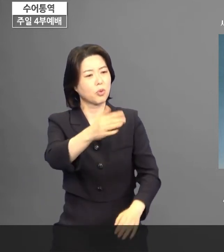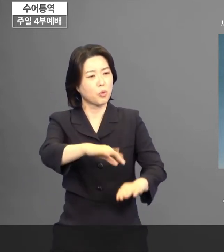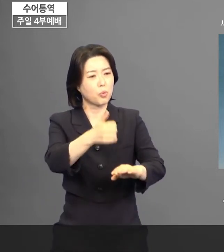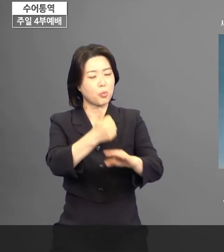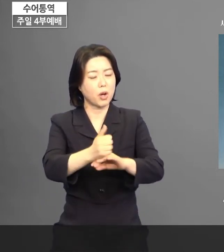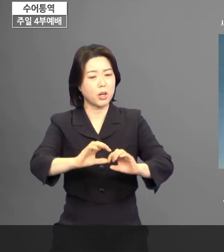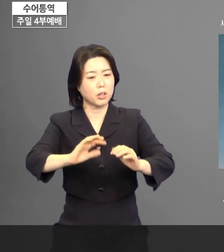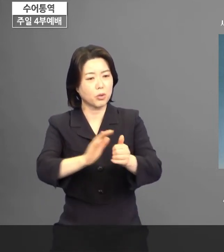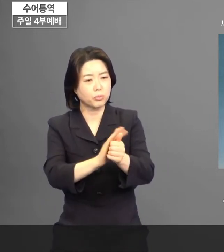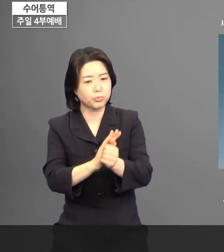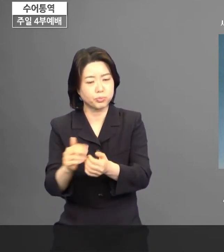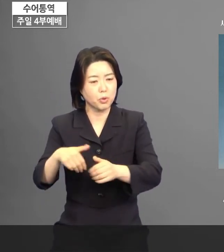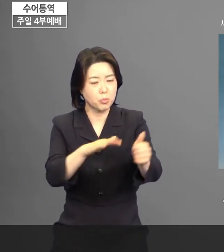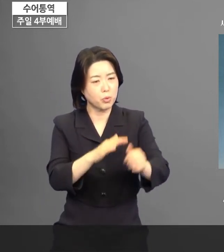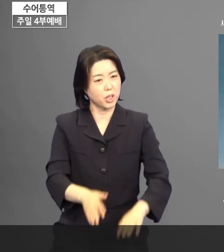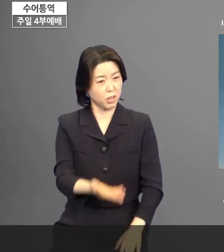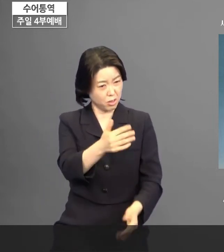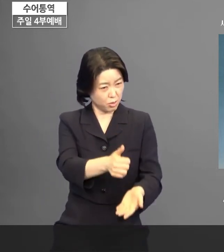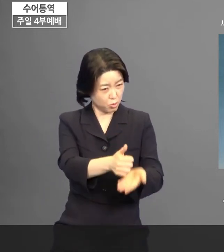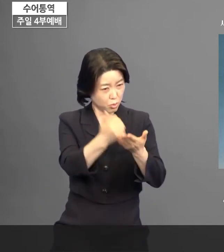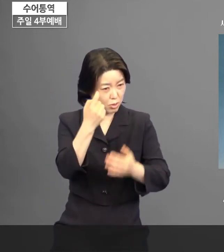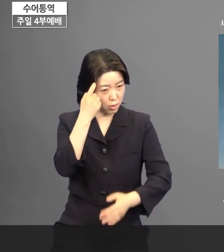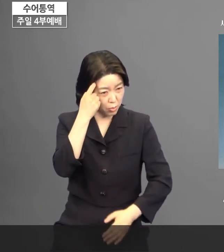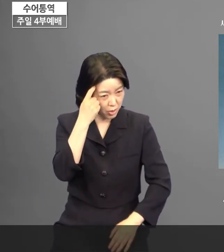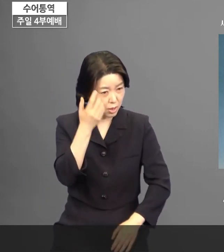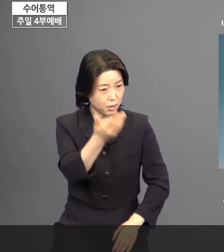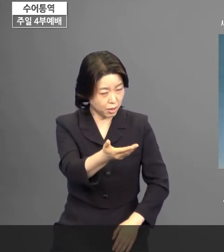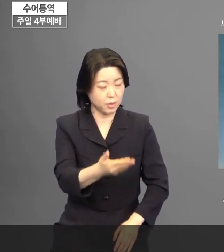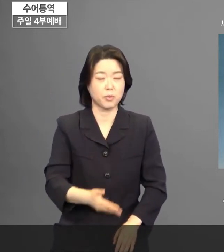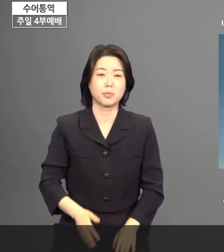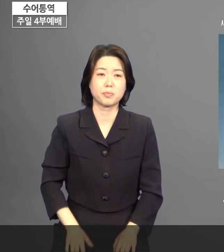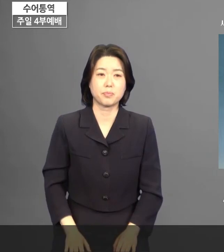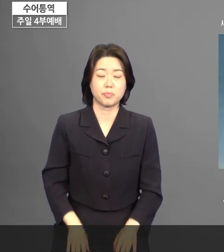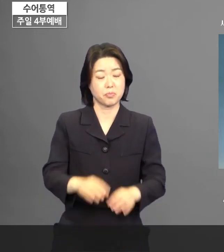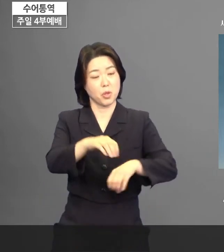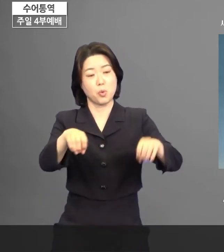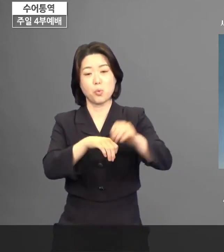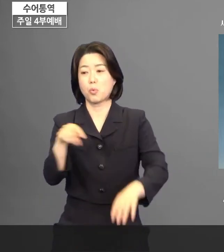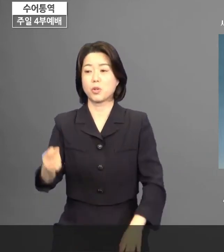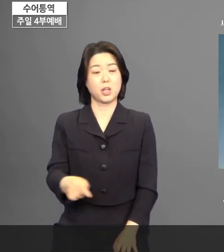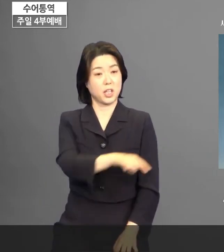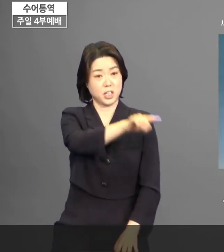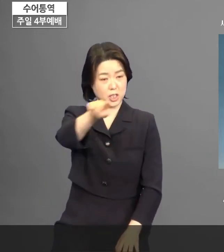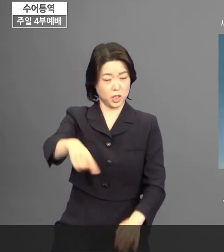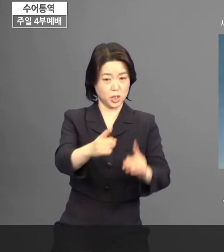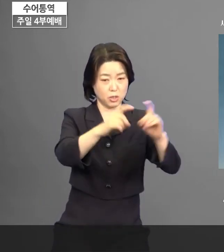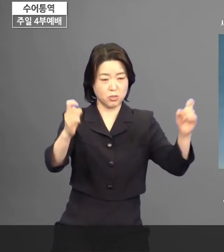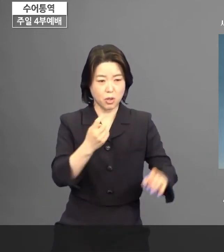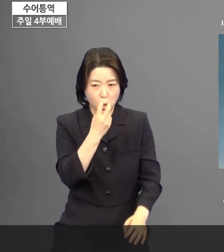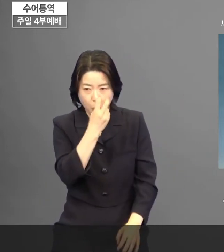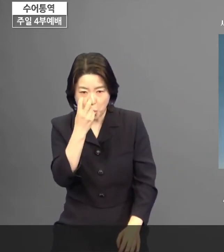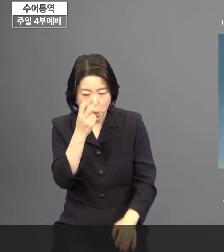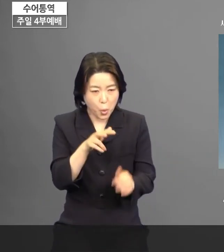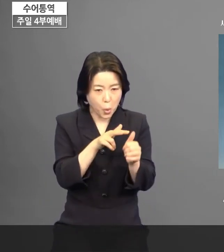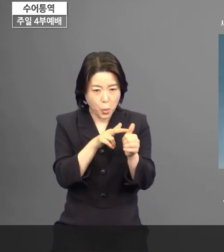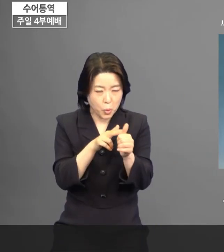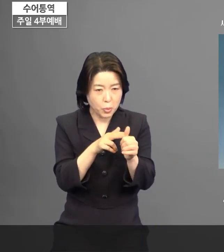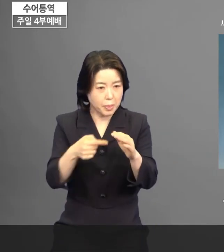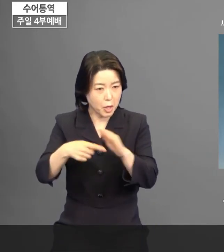임금님의 부친을 존경하기 때문이라고 생각하십니까? 오히려 이 도성을 두루 살피고